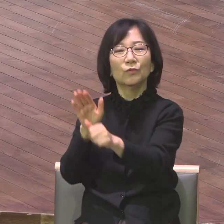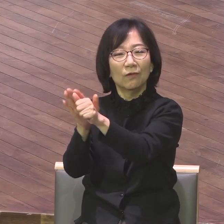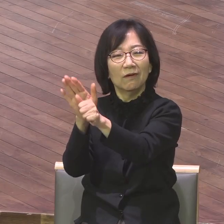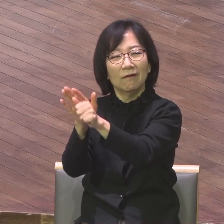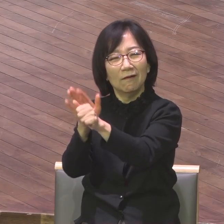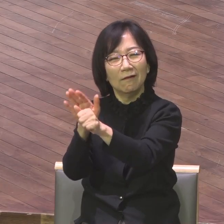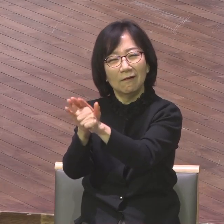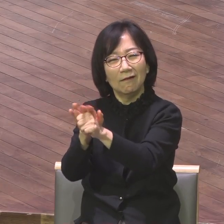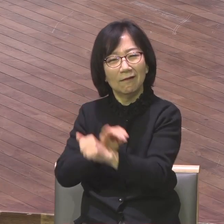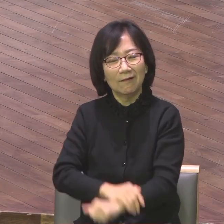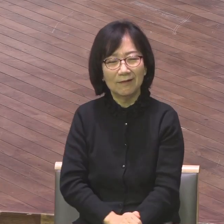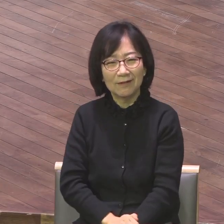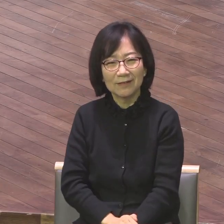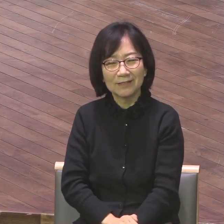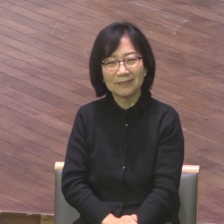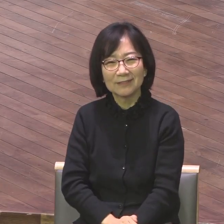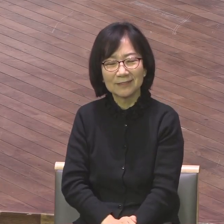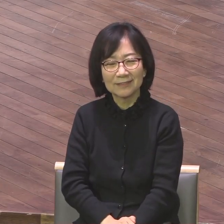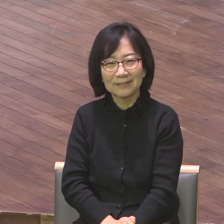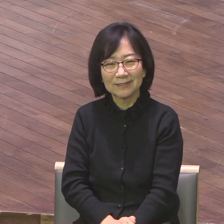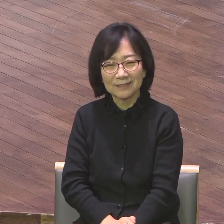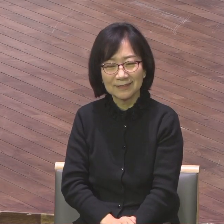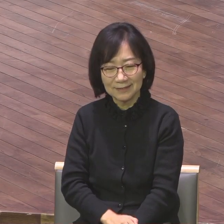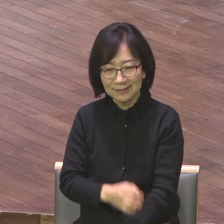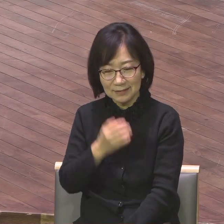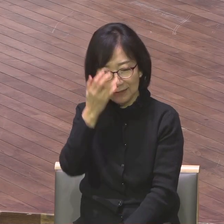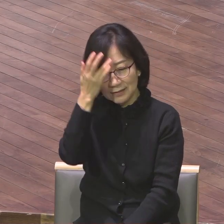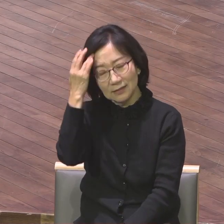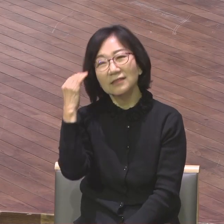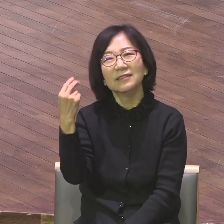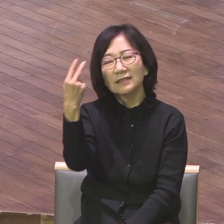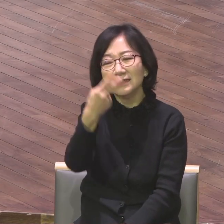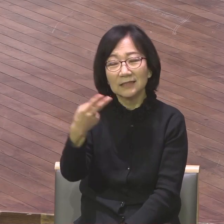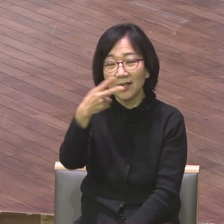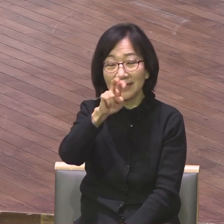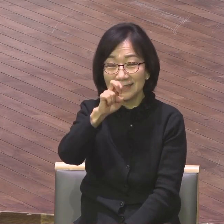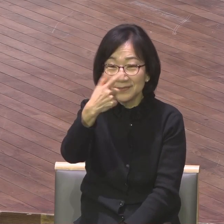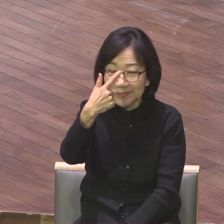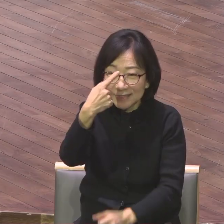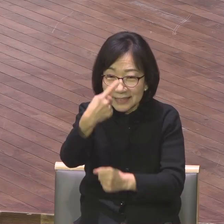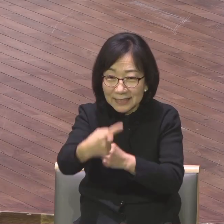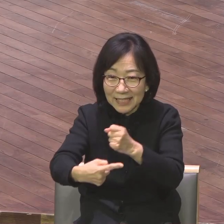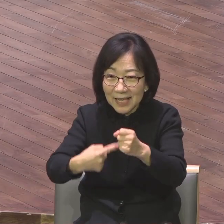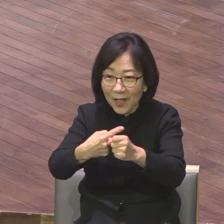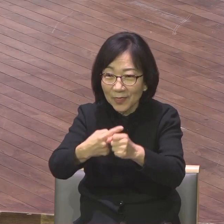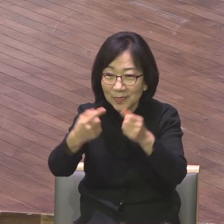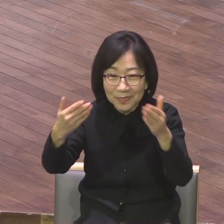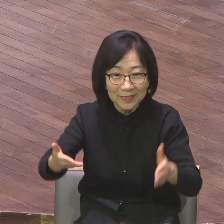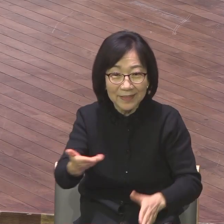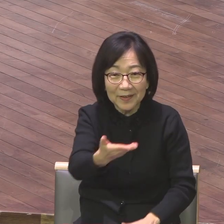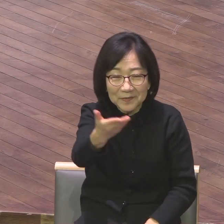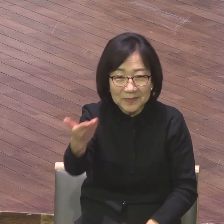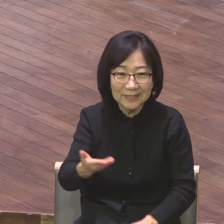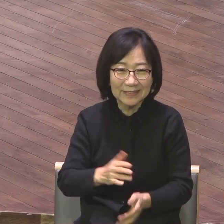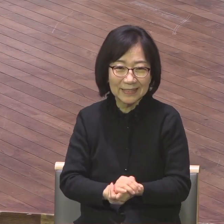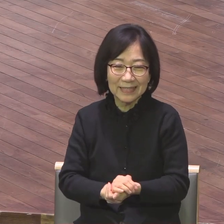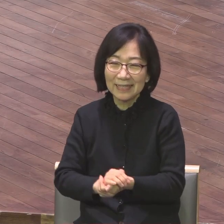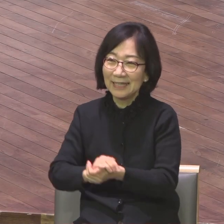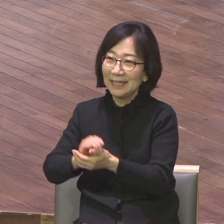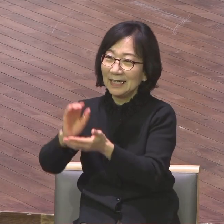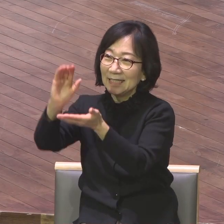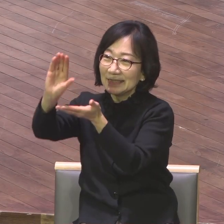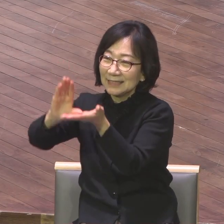모든 방향을 맞춘 분이다. 2026년 한 해 예언계 모든 성도들 그리스도 예수의 마음을